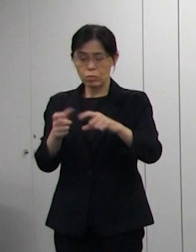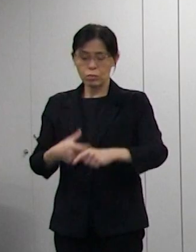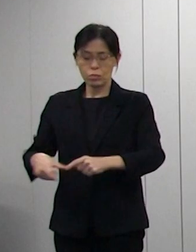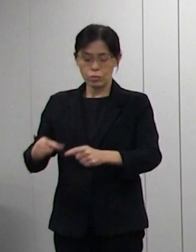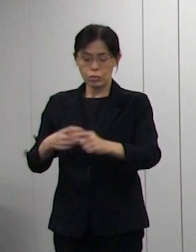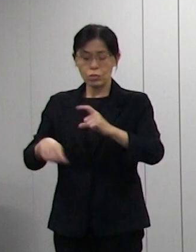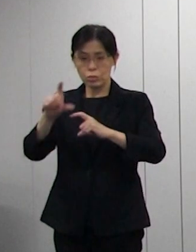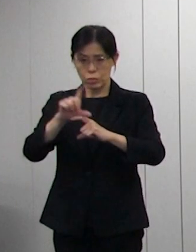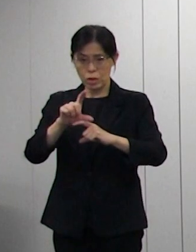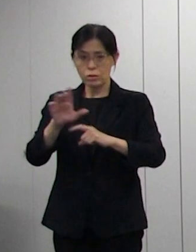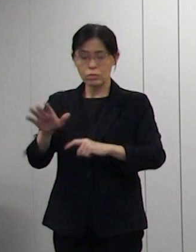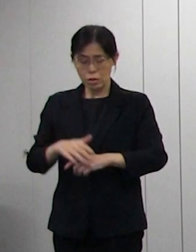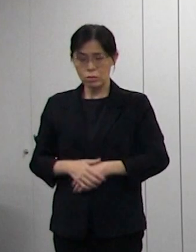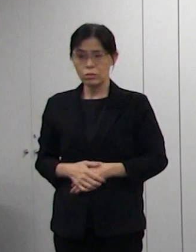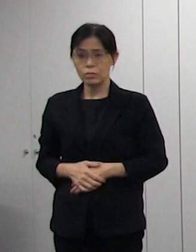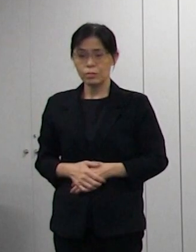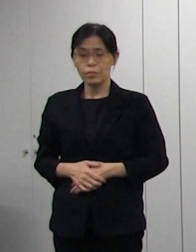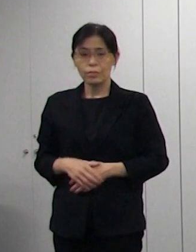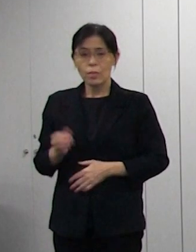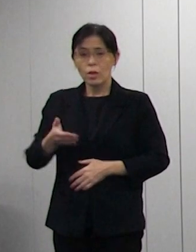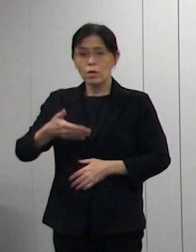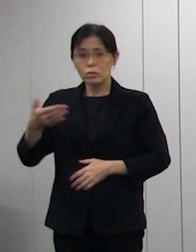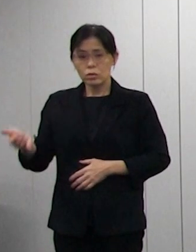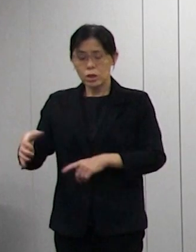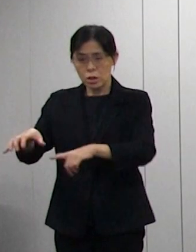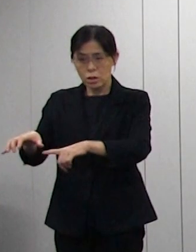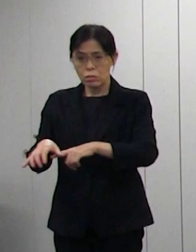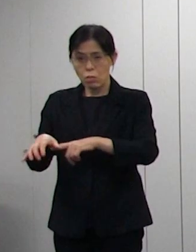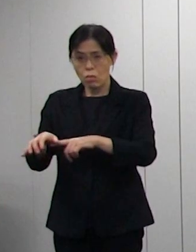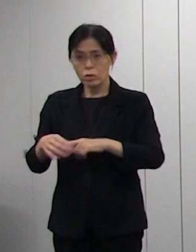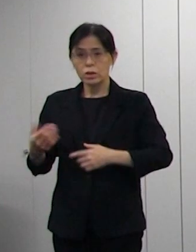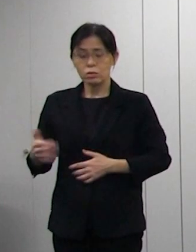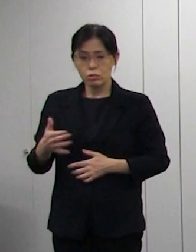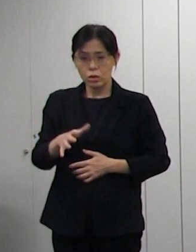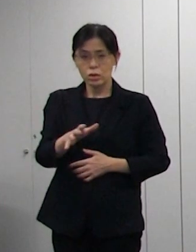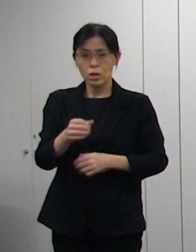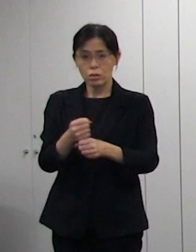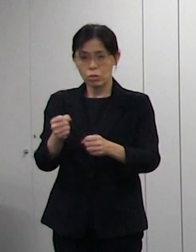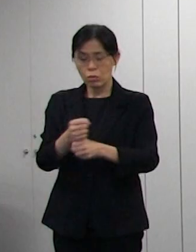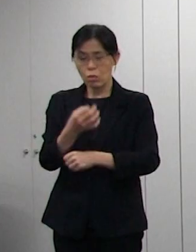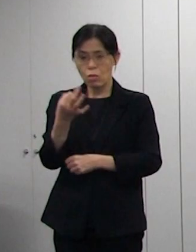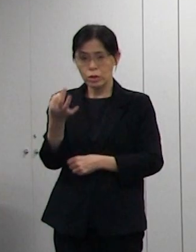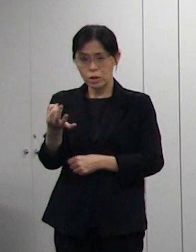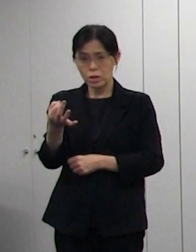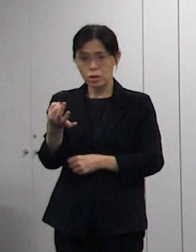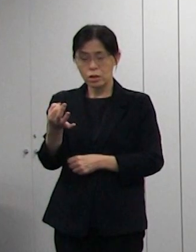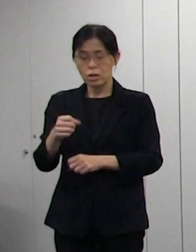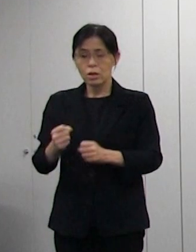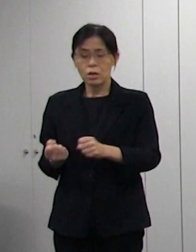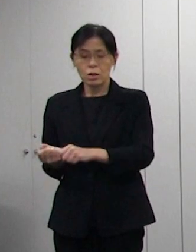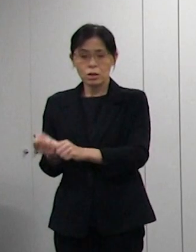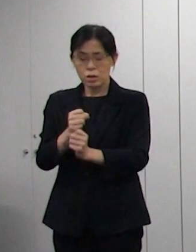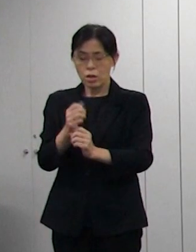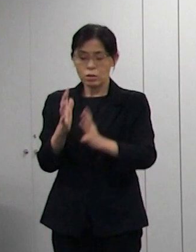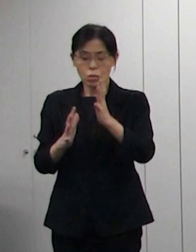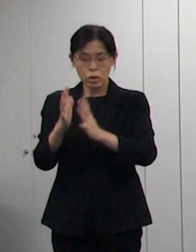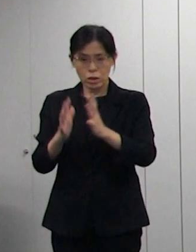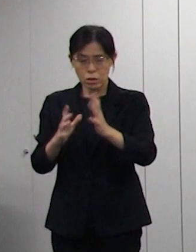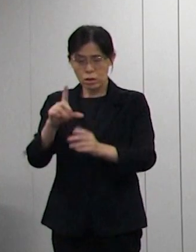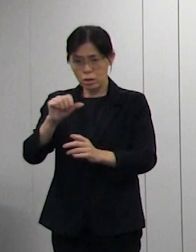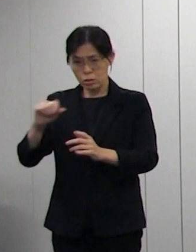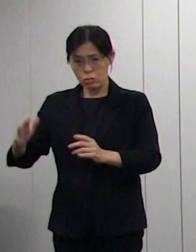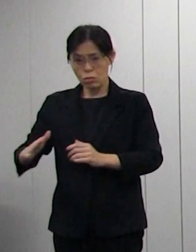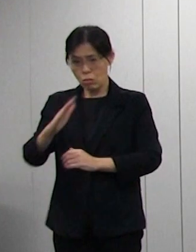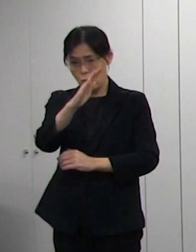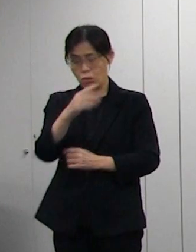。次に農林水産業費の再造林率向上強化